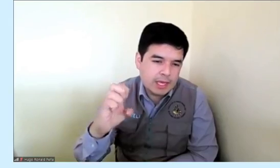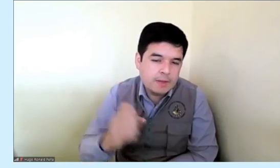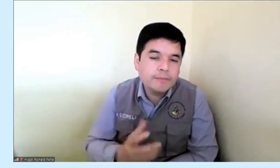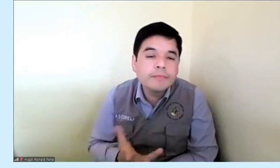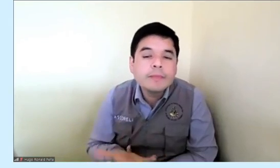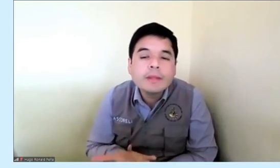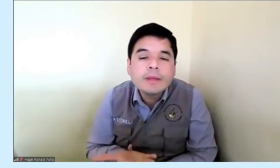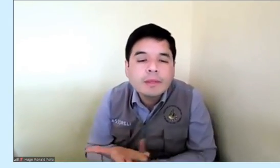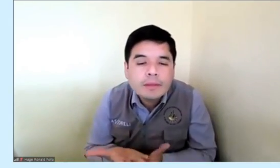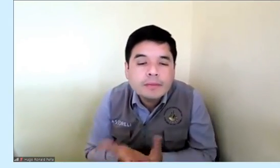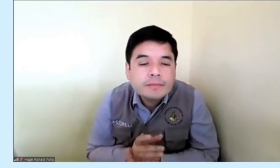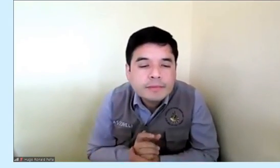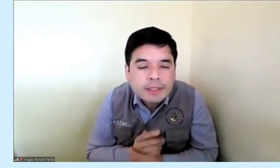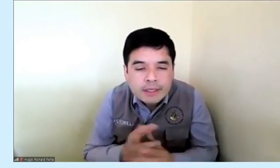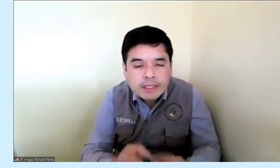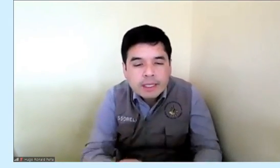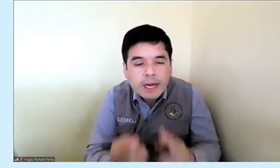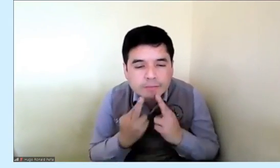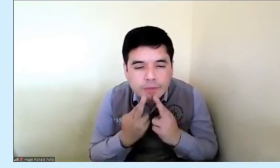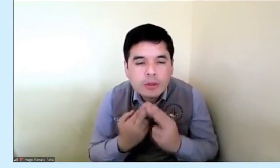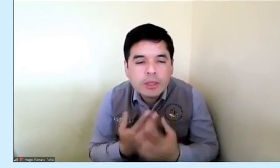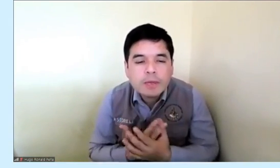¿Dónde? La pregunta ¿dónde? ¿Recuerdan?